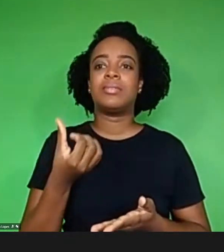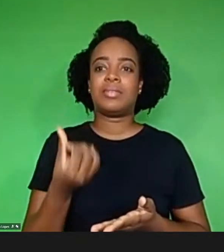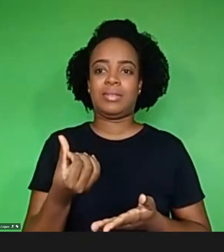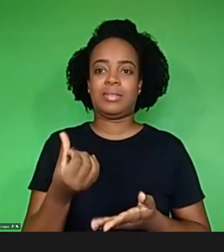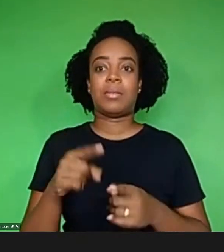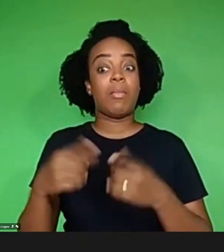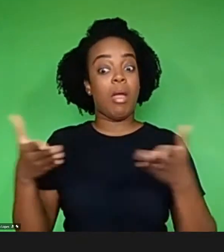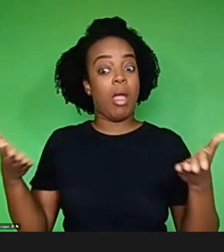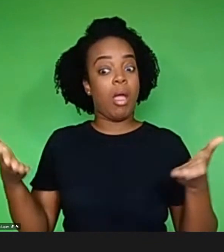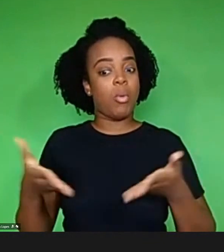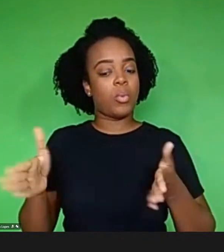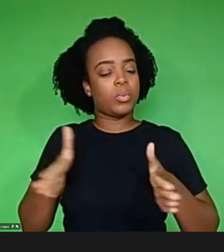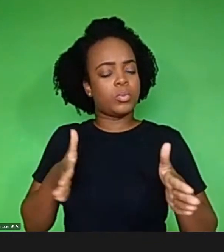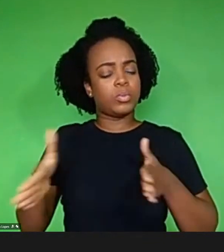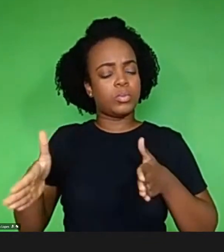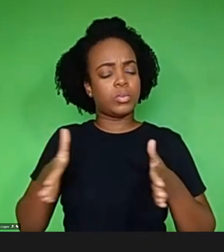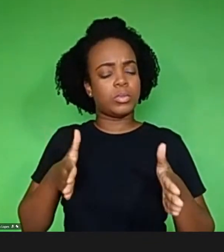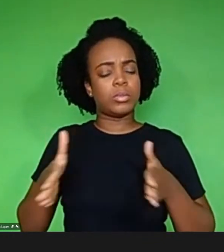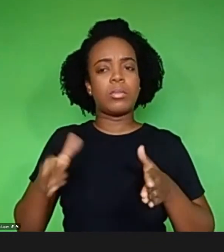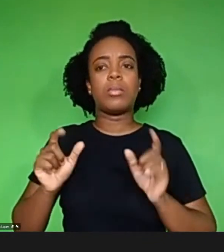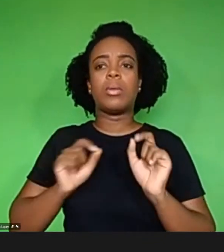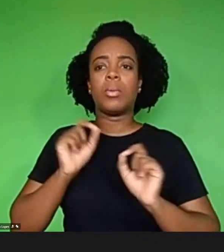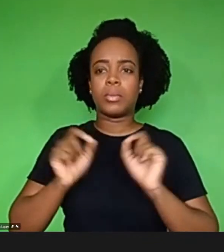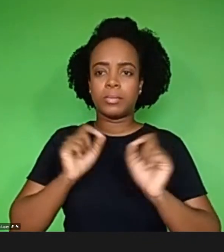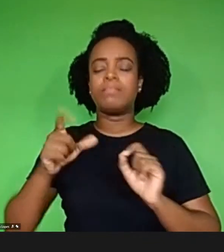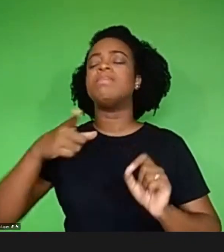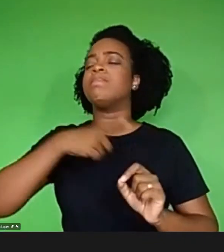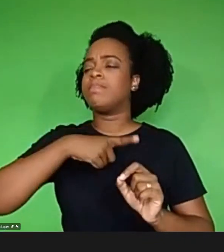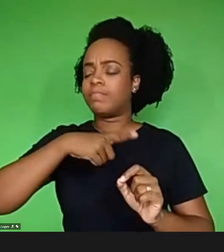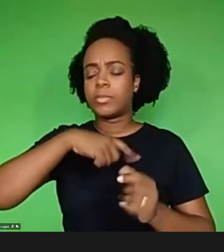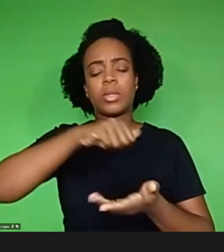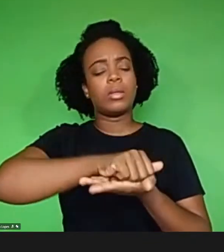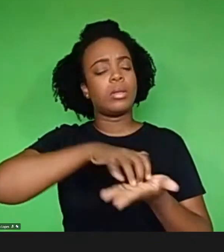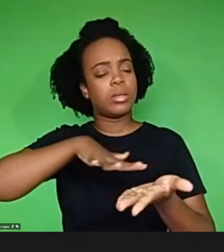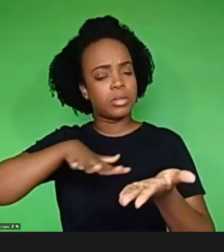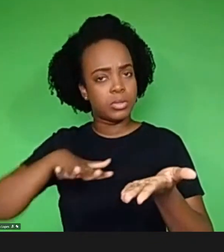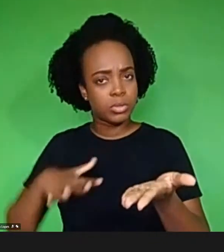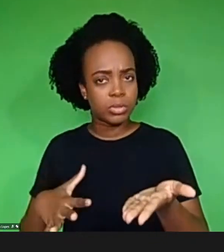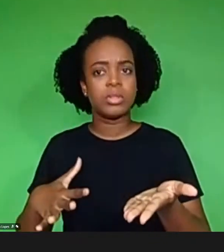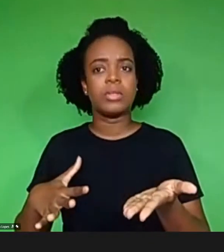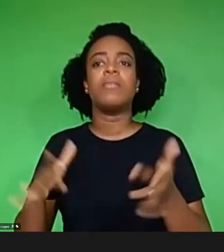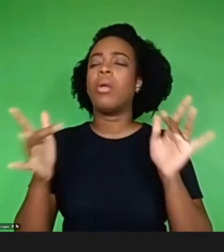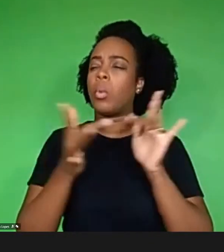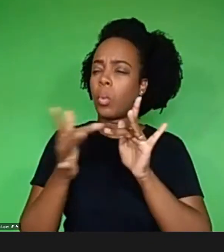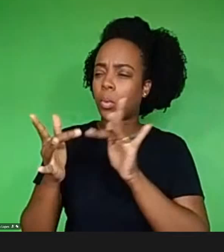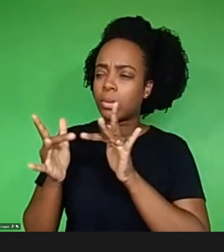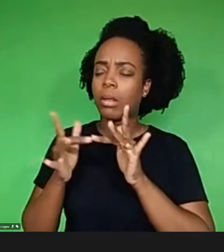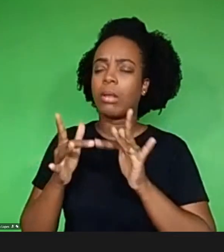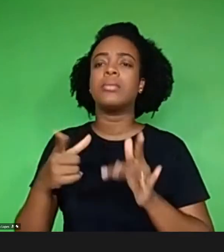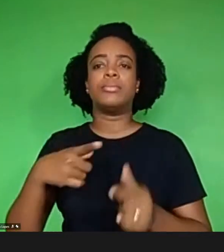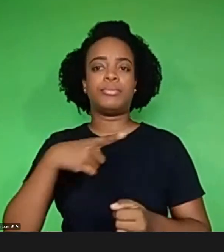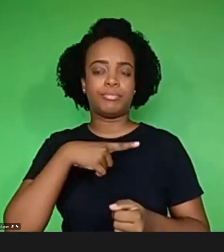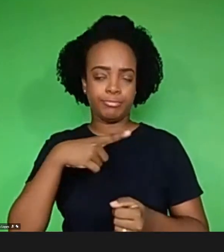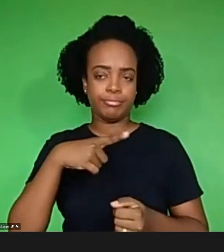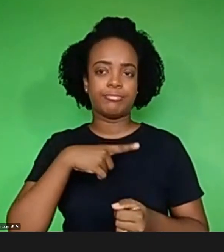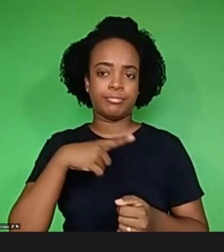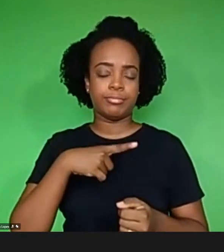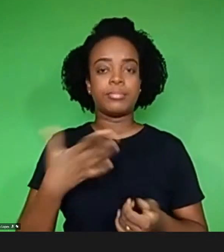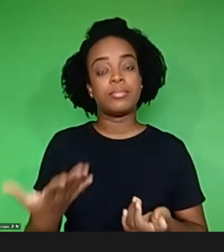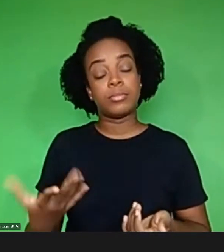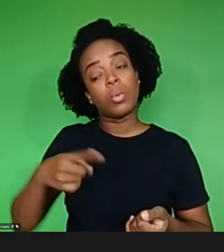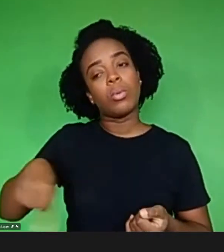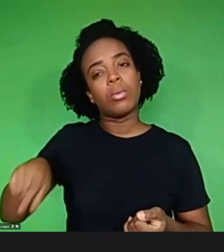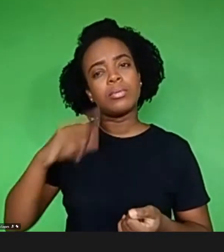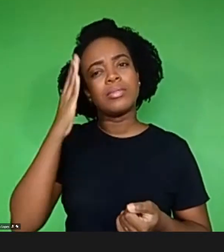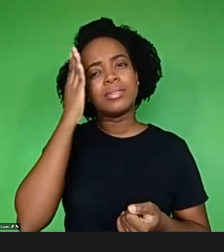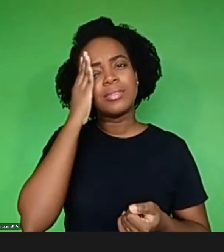semana onde a gente vai estar fazendo atividade, onde a gente vai estar em contato, né? Então, a gente sabe também que o que nós